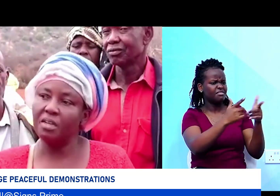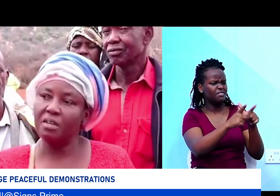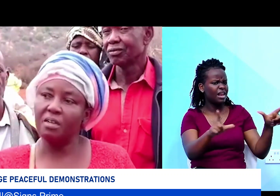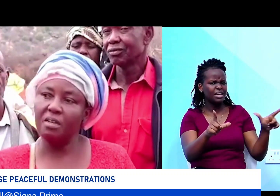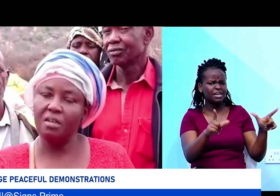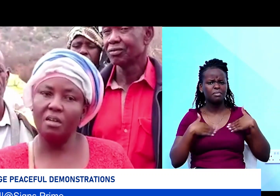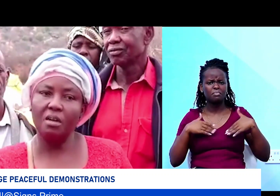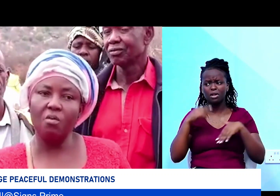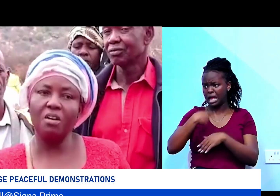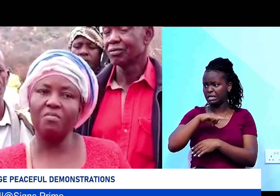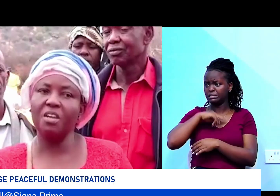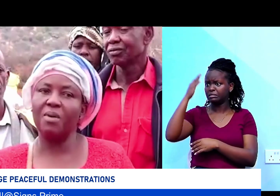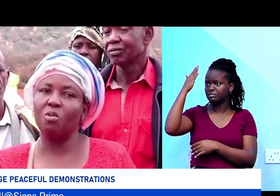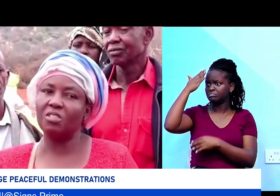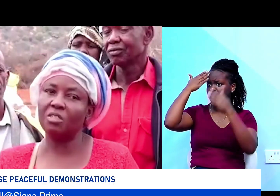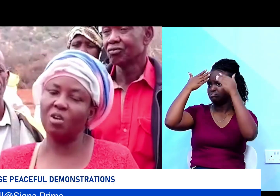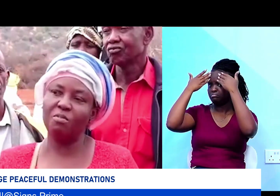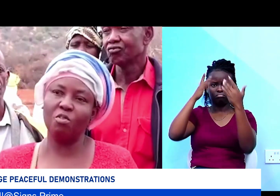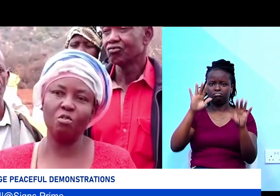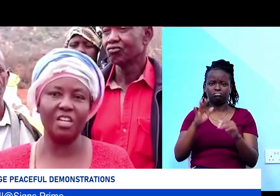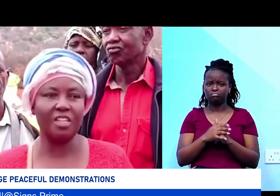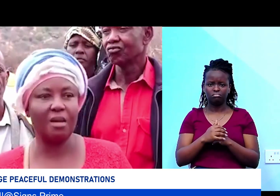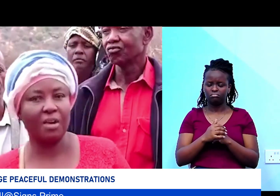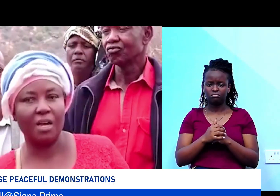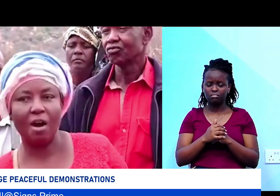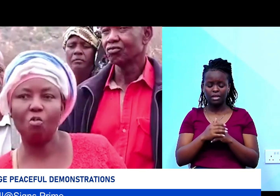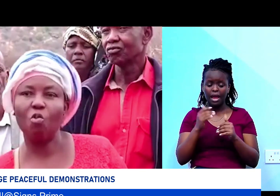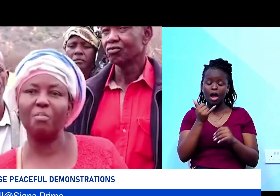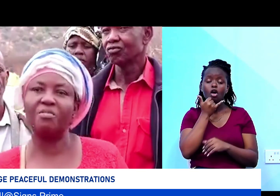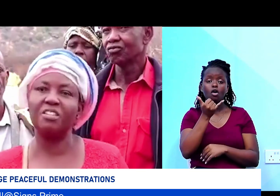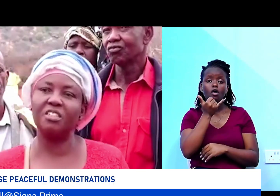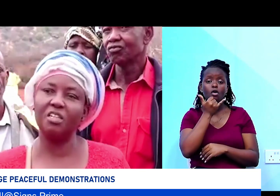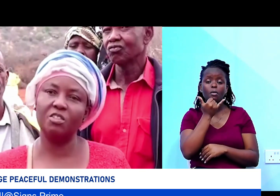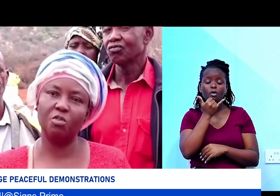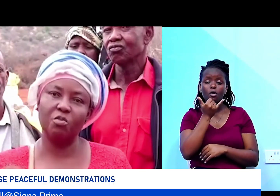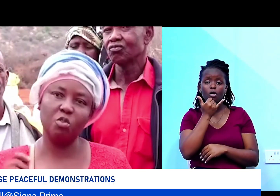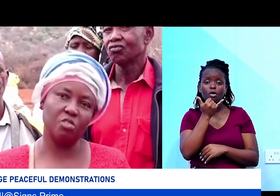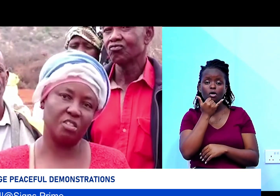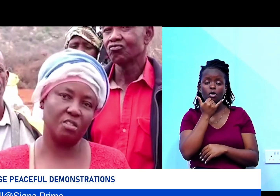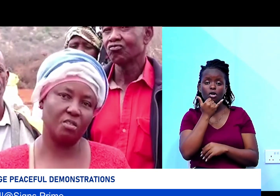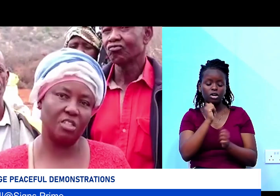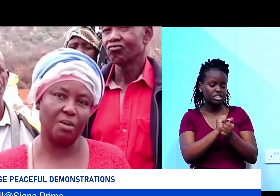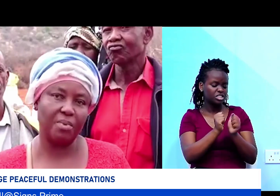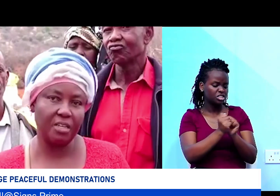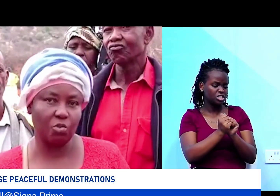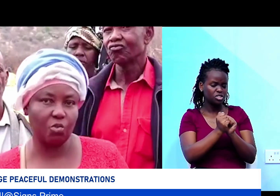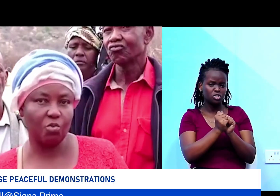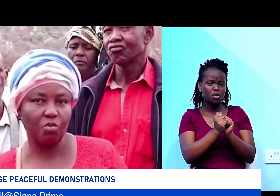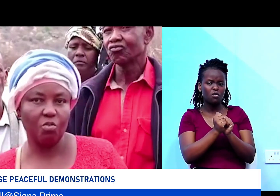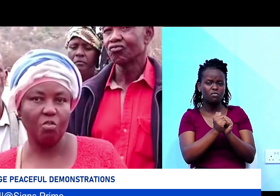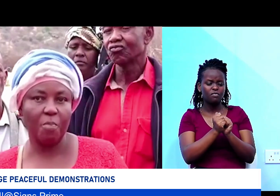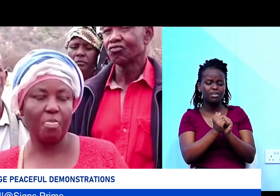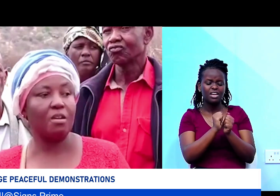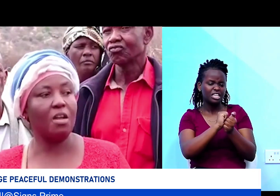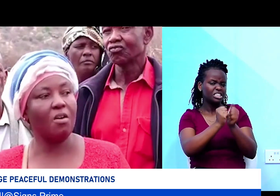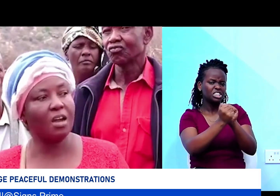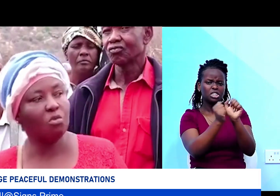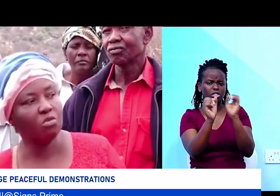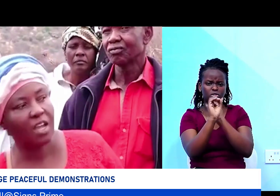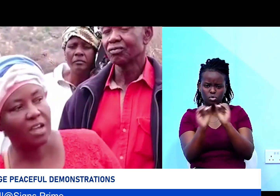pili, walifanya makosa hata walivouza shamba au kuwa wamefanya change of use wa shamba yetu. Na wakauza,